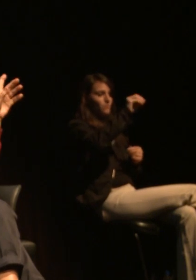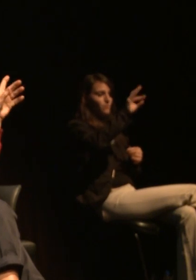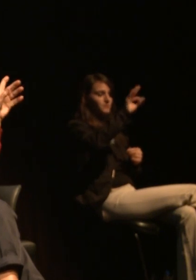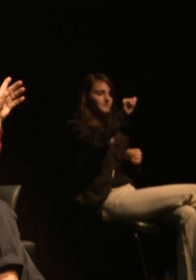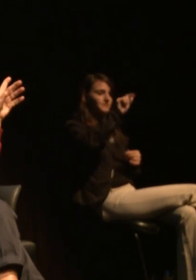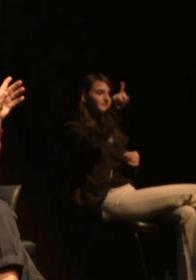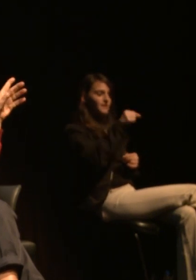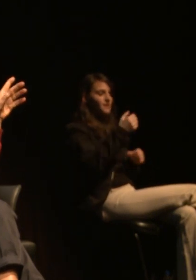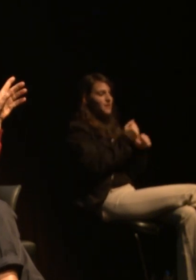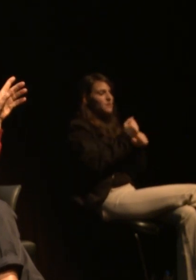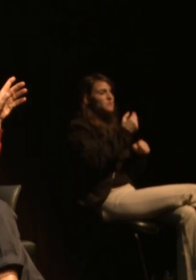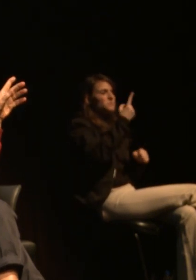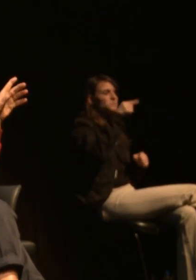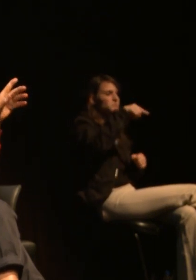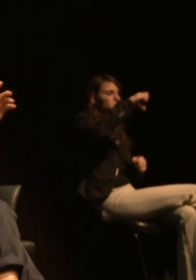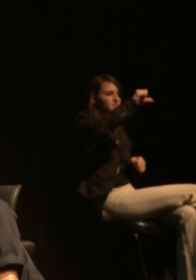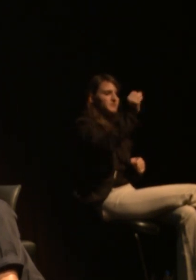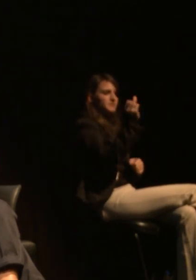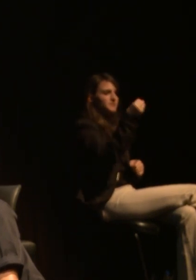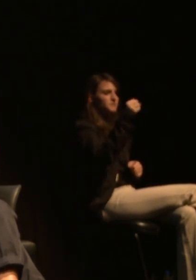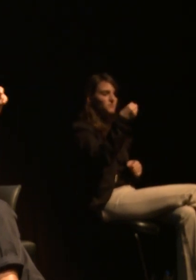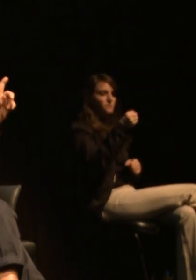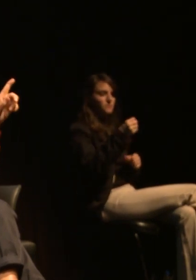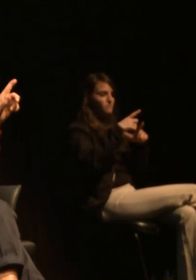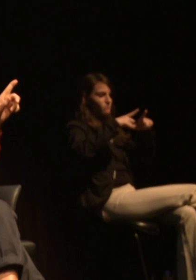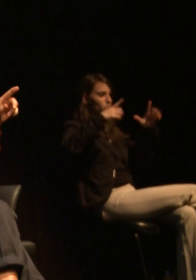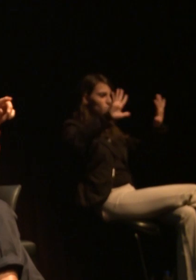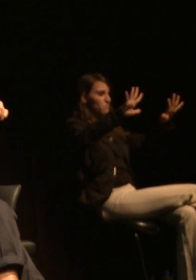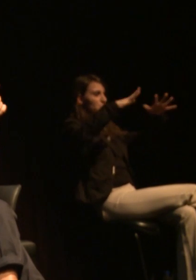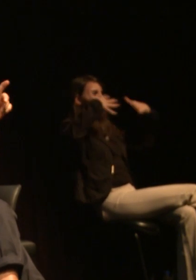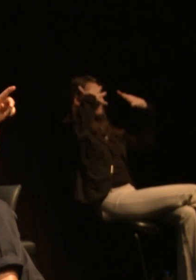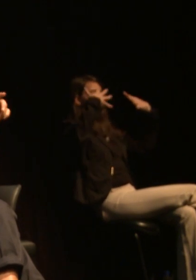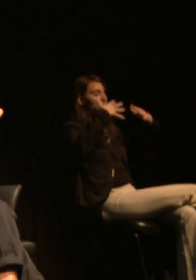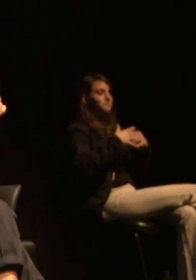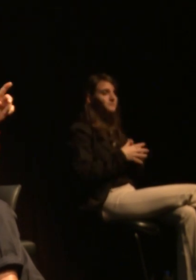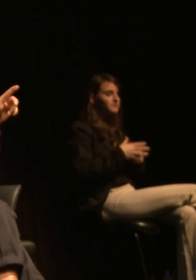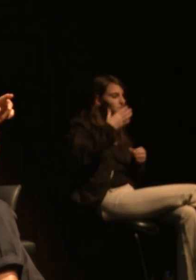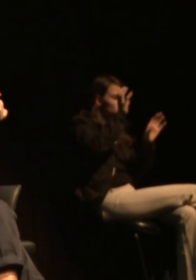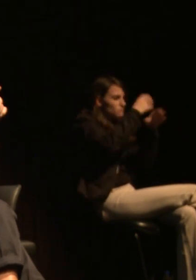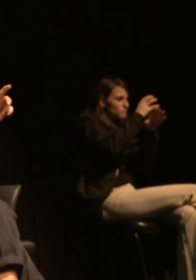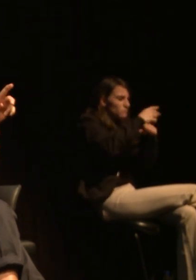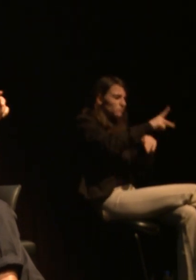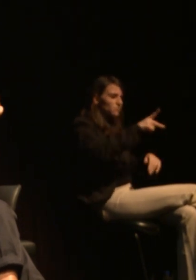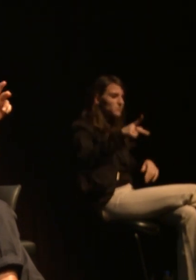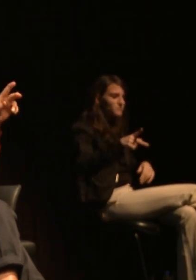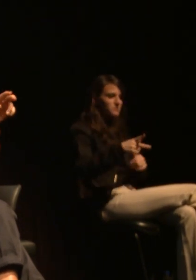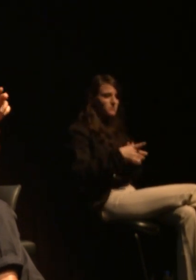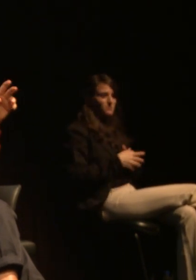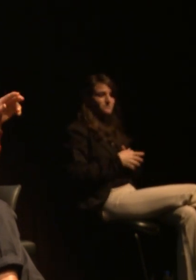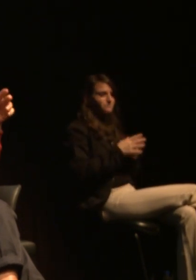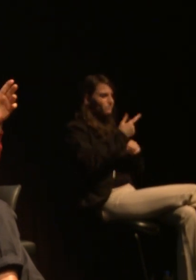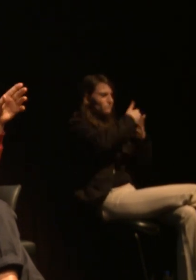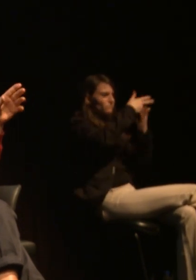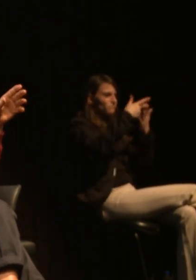em 1978. Uma plateia internacional, com cientistas e professores de